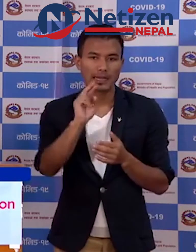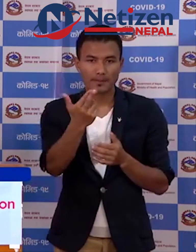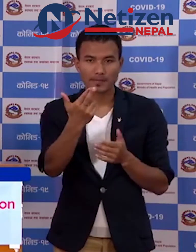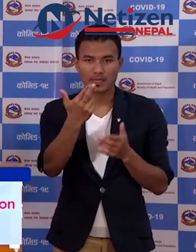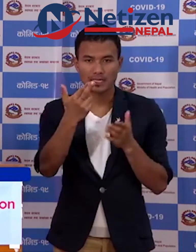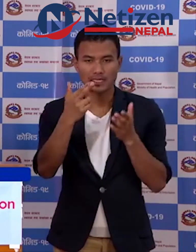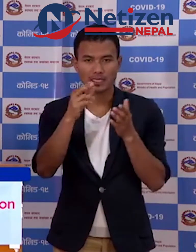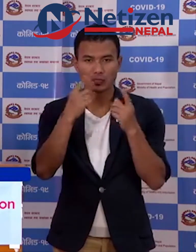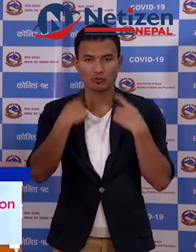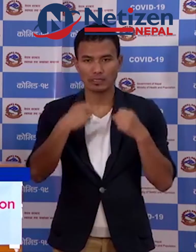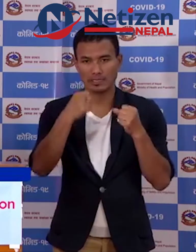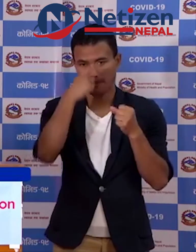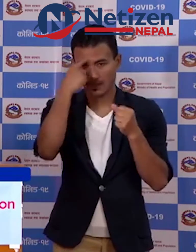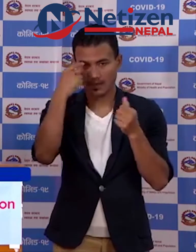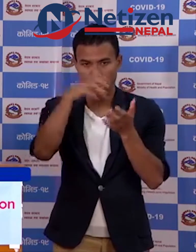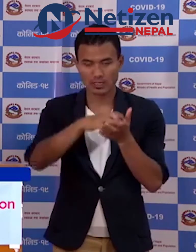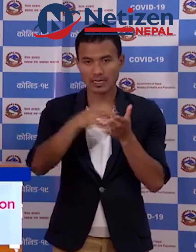स्वास्थ्य विज्ञान प्रतिष्ठान दाङमा